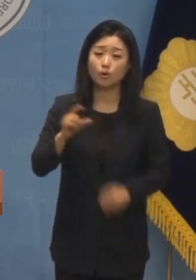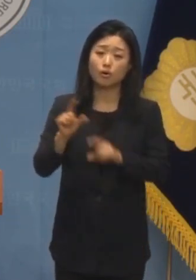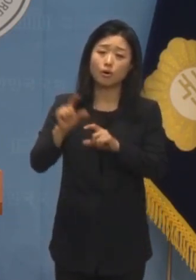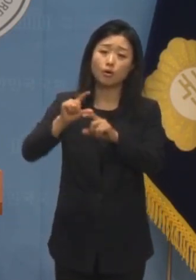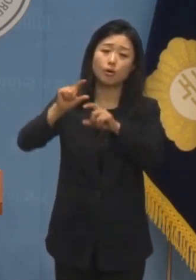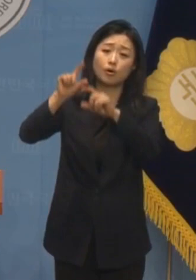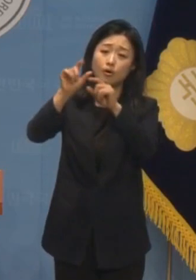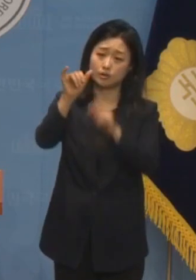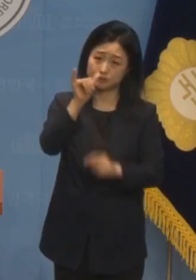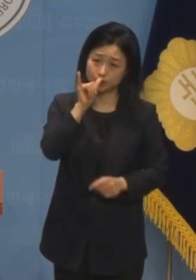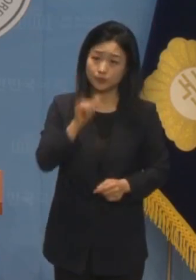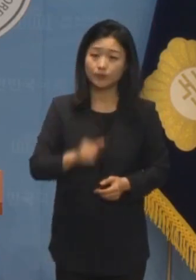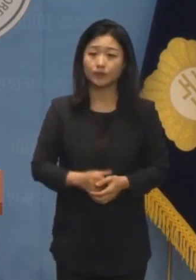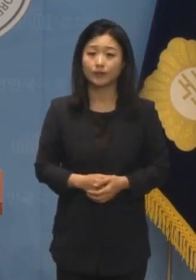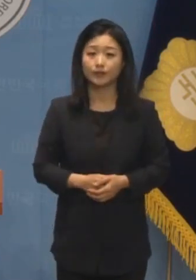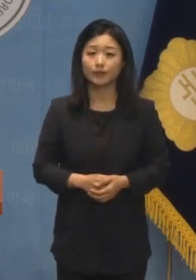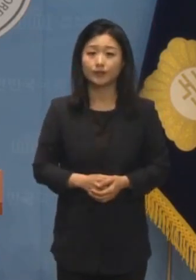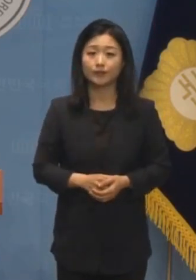악화되고